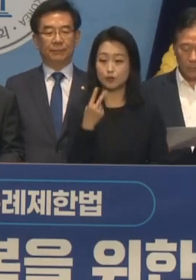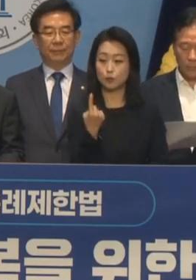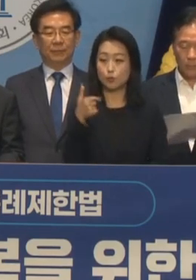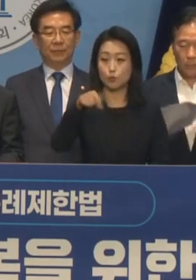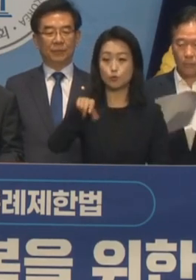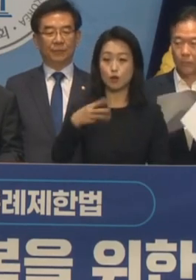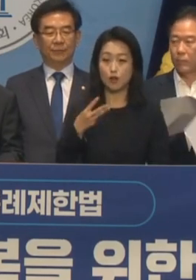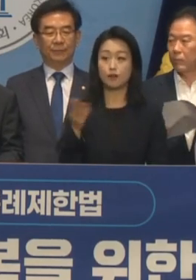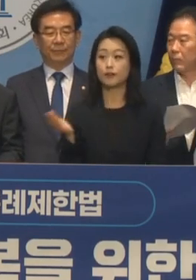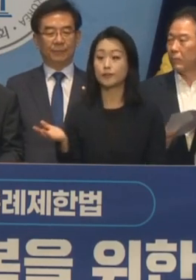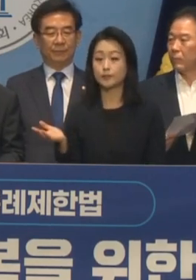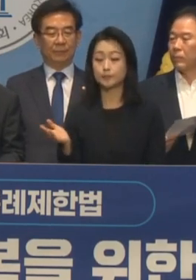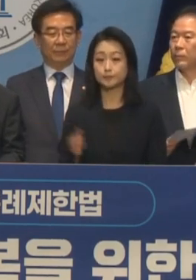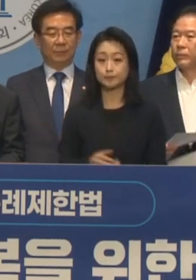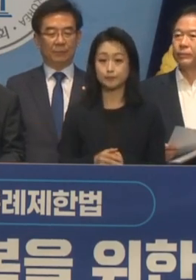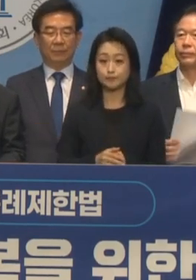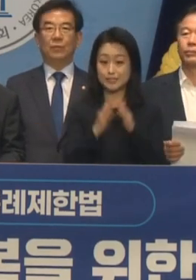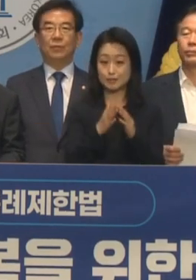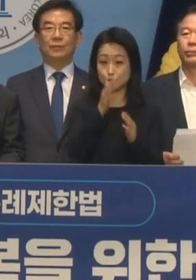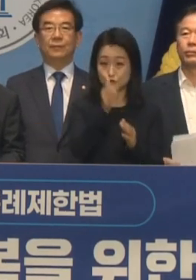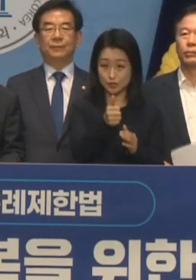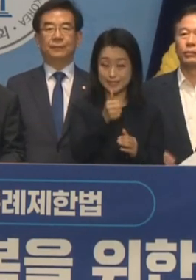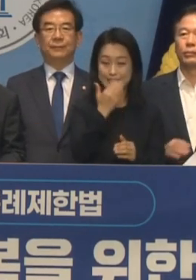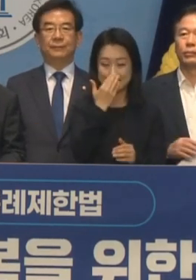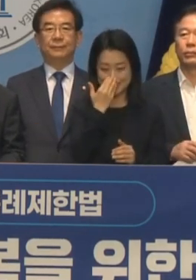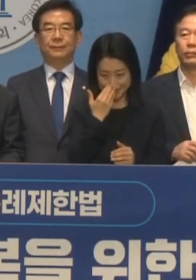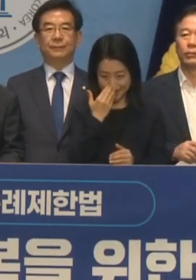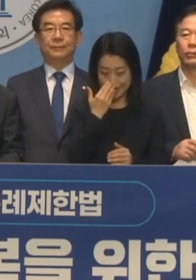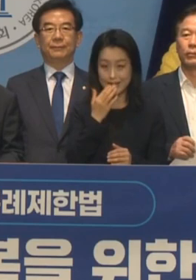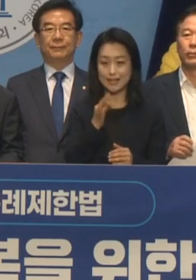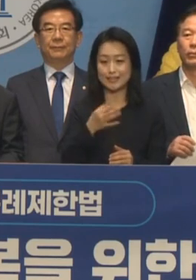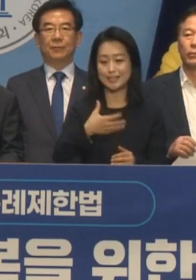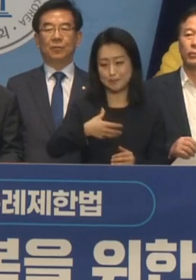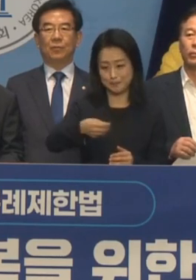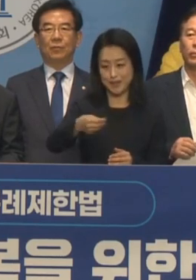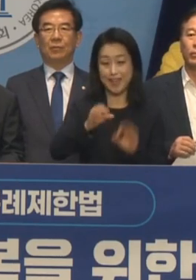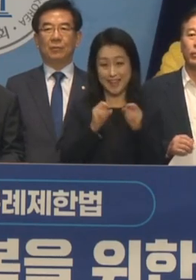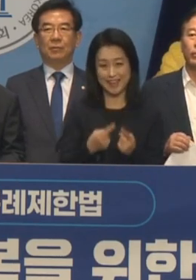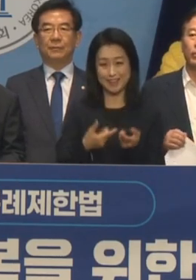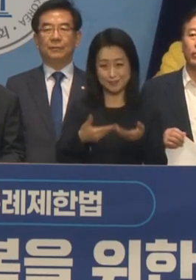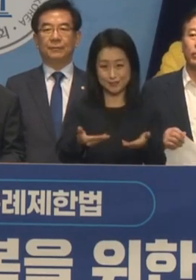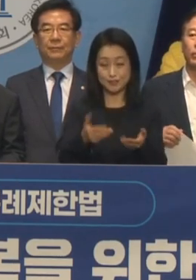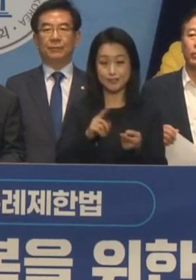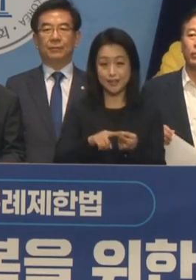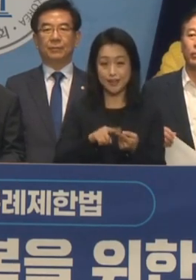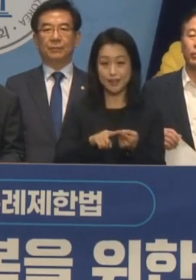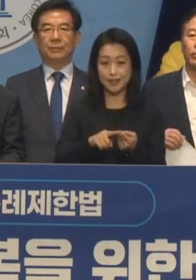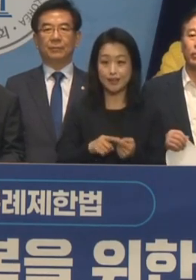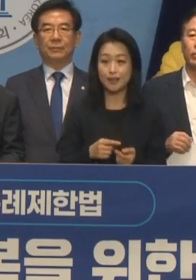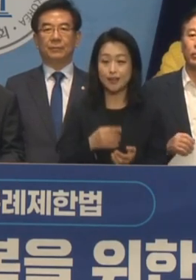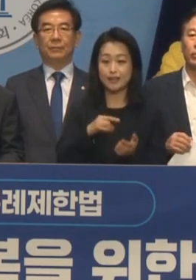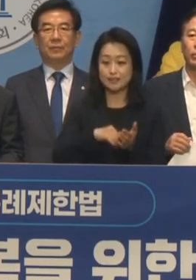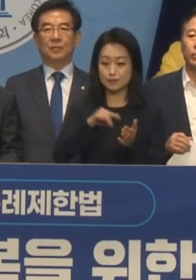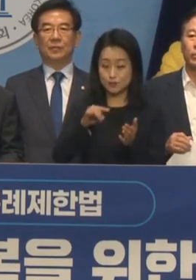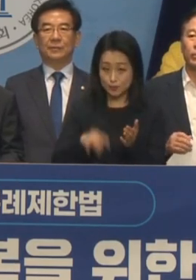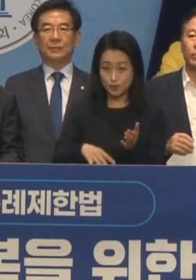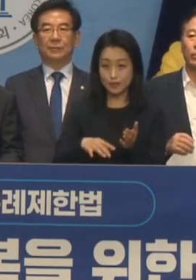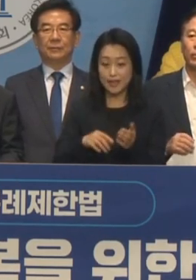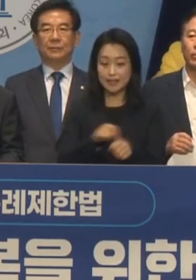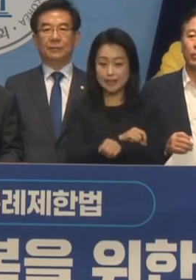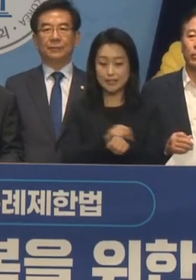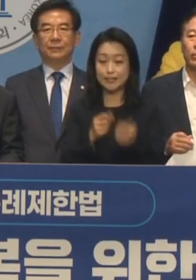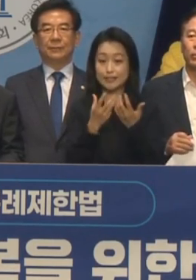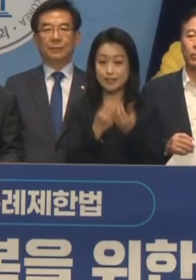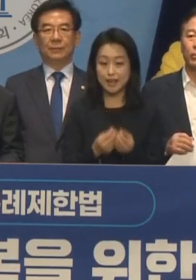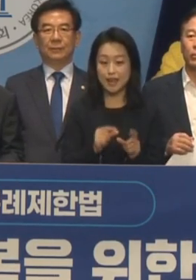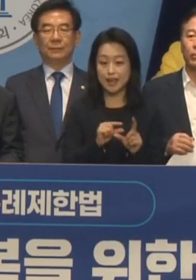안도걸입니다. 착한 임대인 세액공제를 상시화하는 조세특례 제한법 일부 개정 법률안에